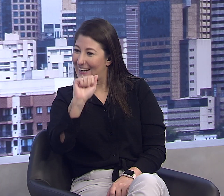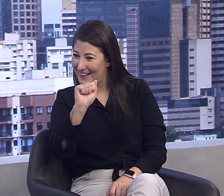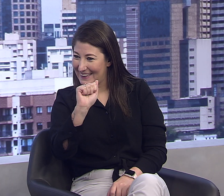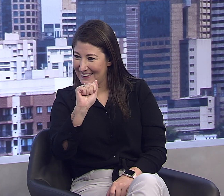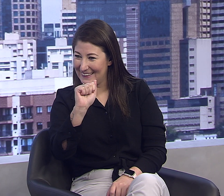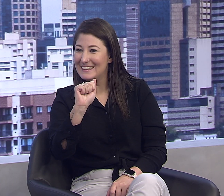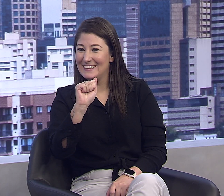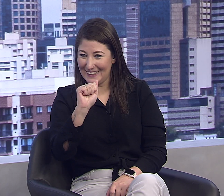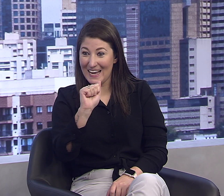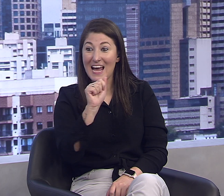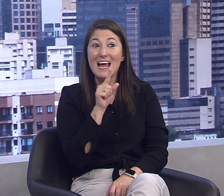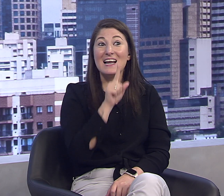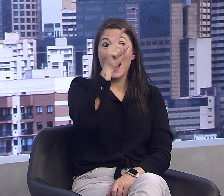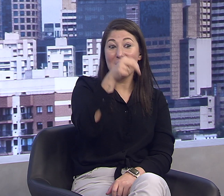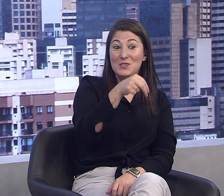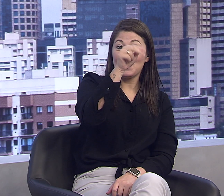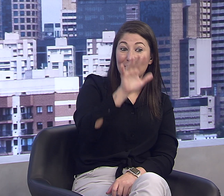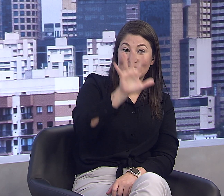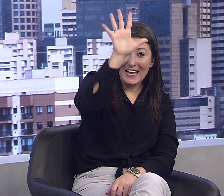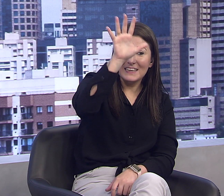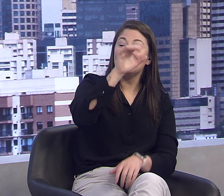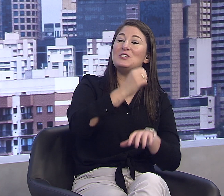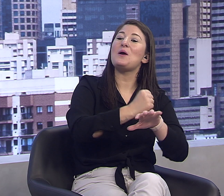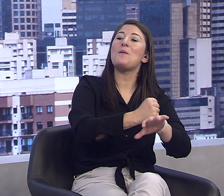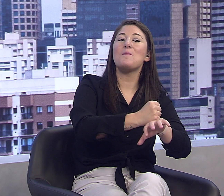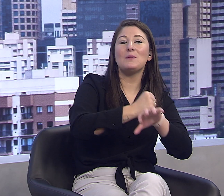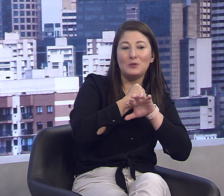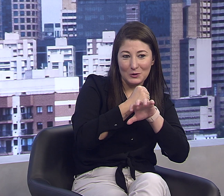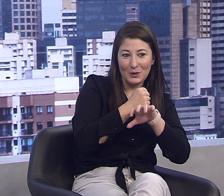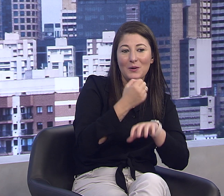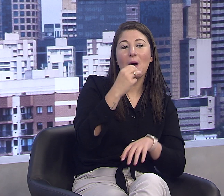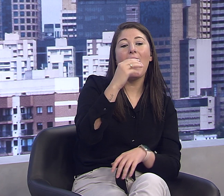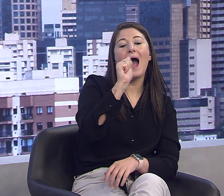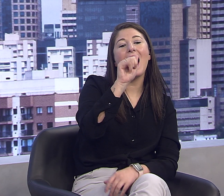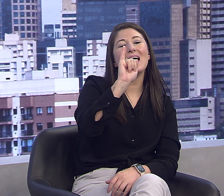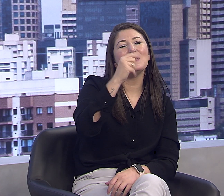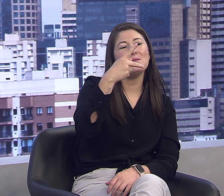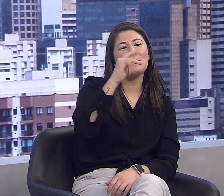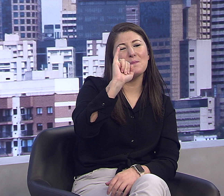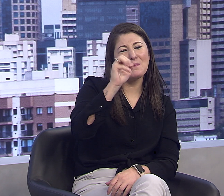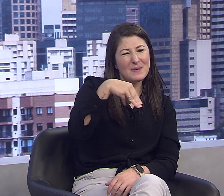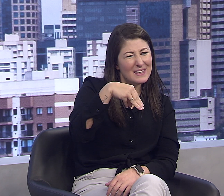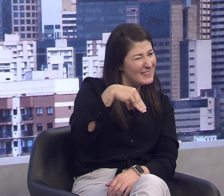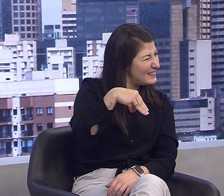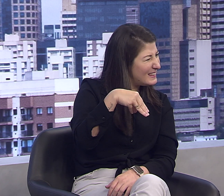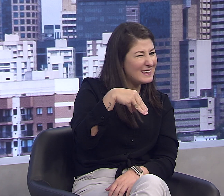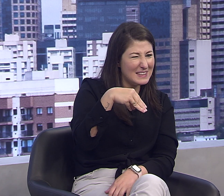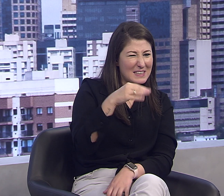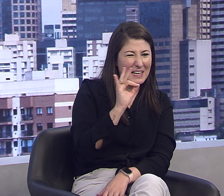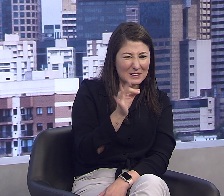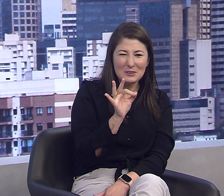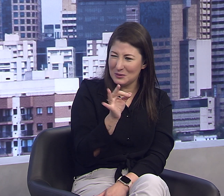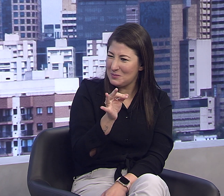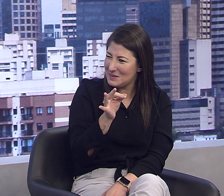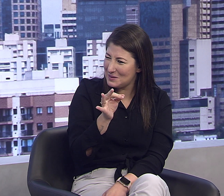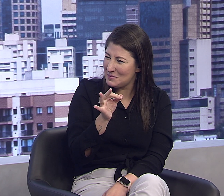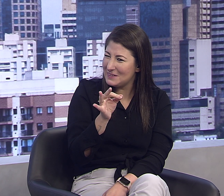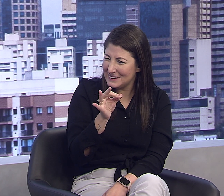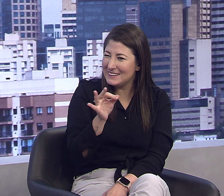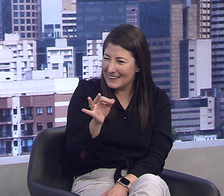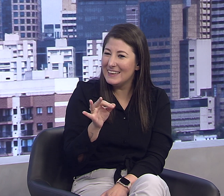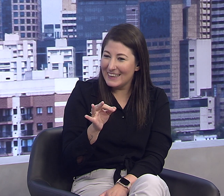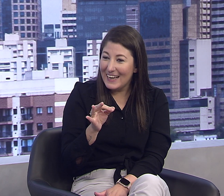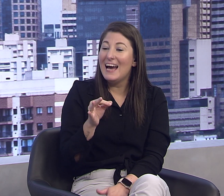muito mandioca. Vamos usar o exemplo da mandioca. No Nordeste, a gente fala aipim. É isso,